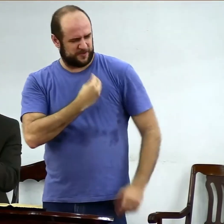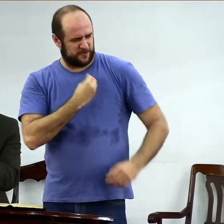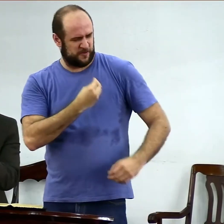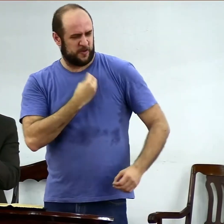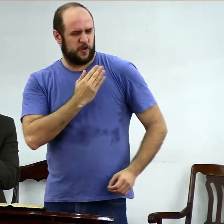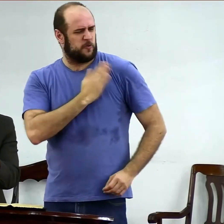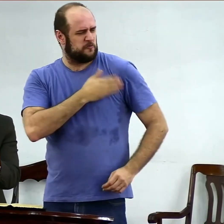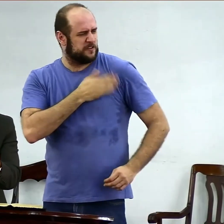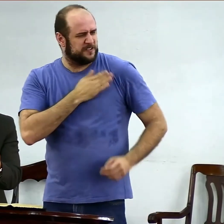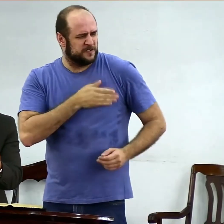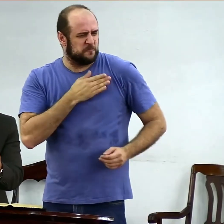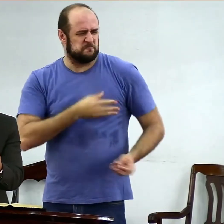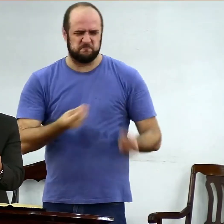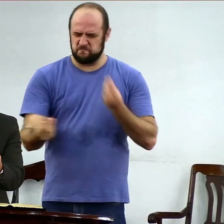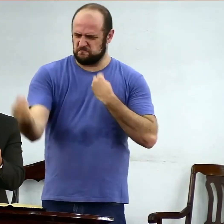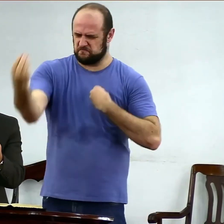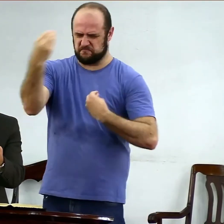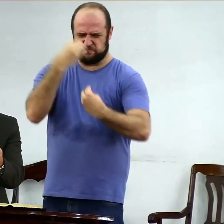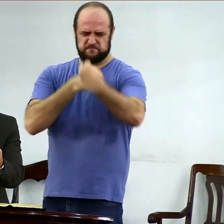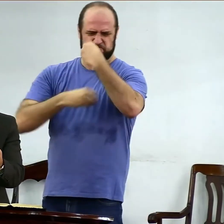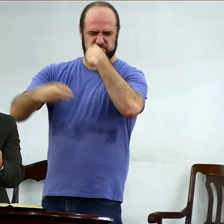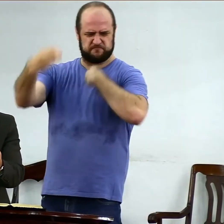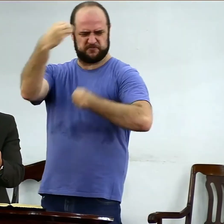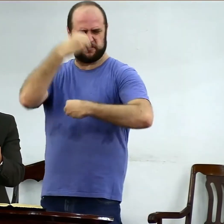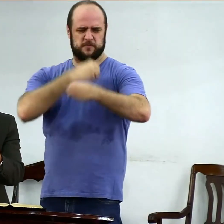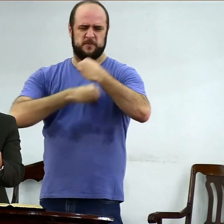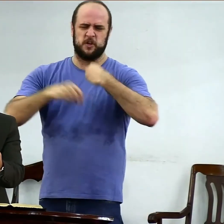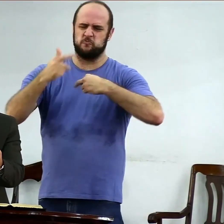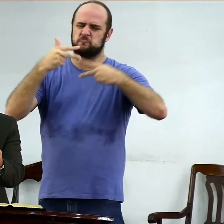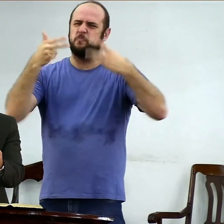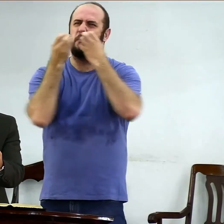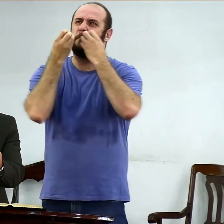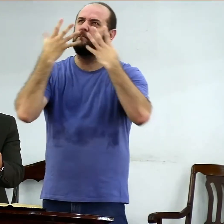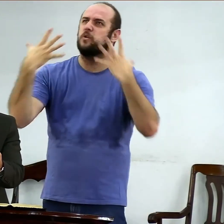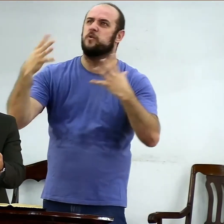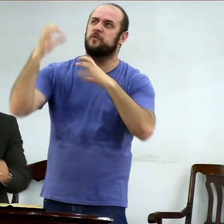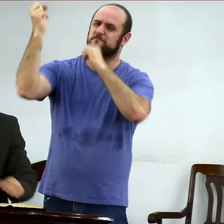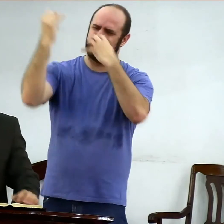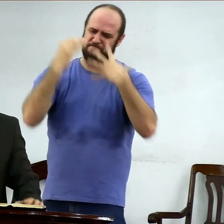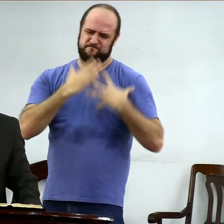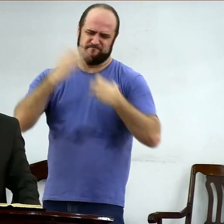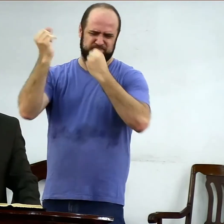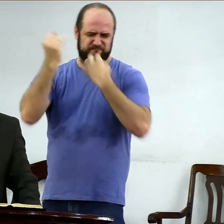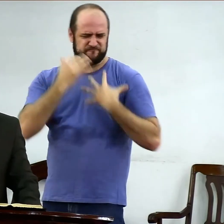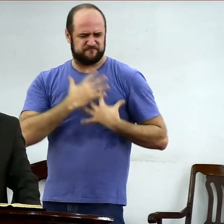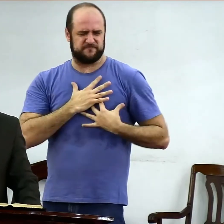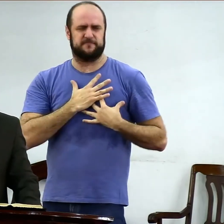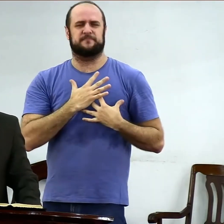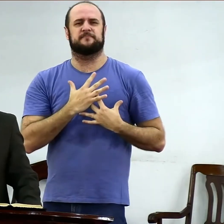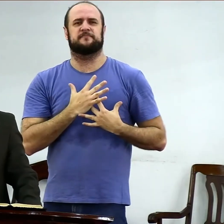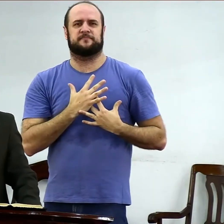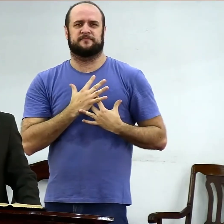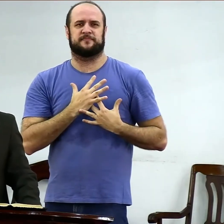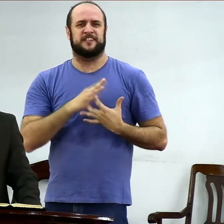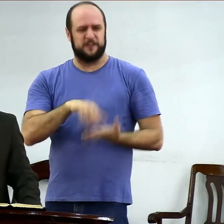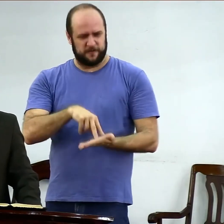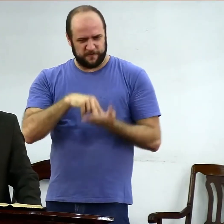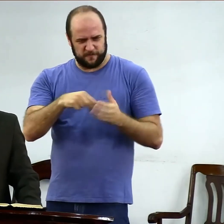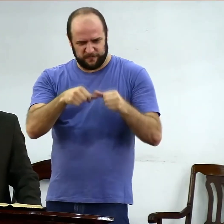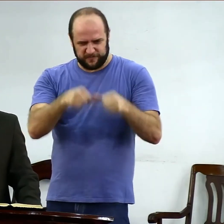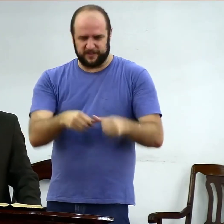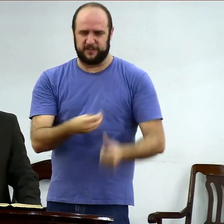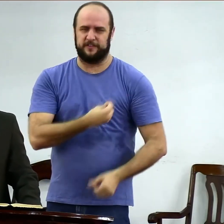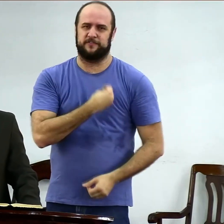tanta coisa, e essas coisas irão direcionar teu pensamento, as